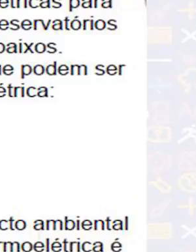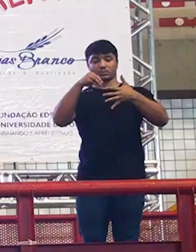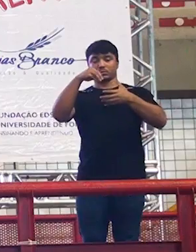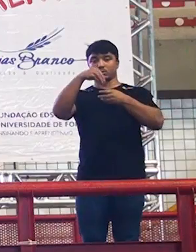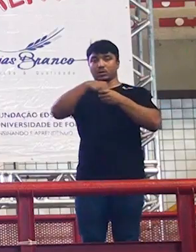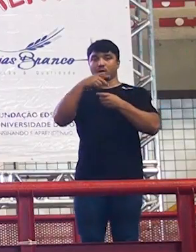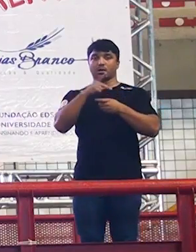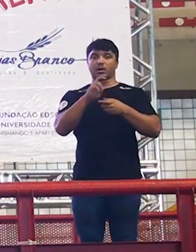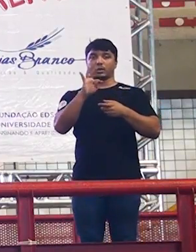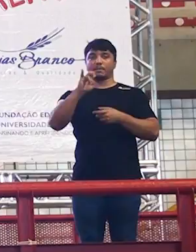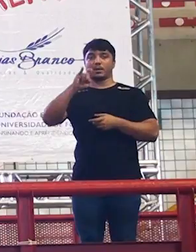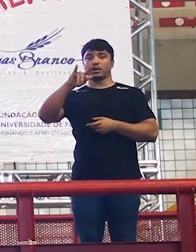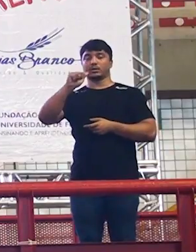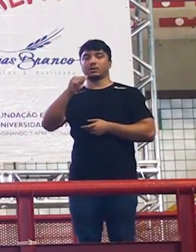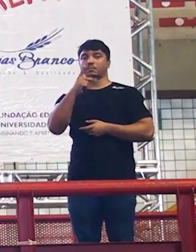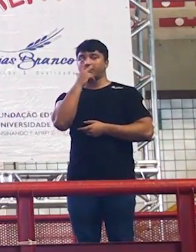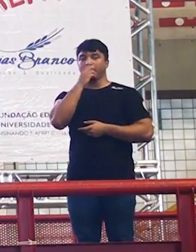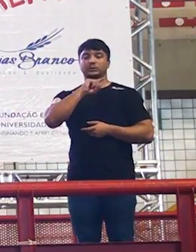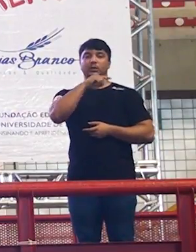termoelétrica, contribui menos